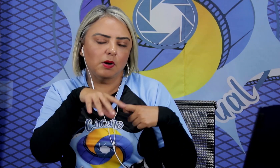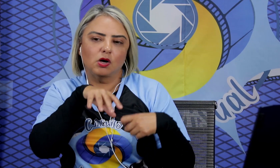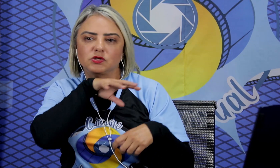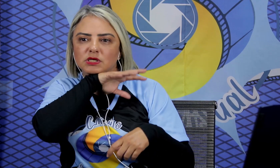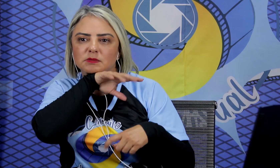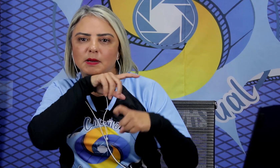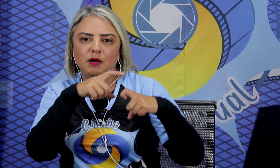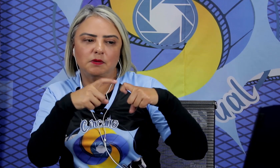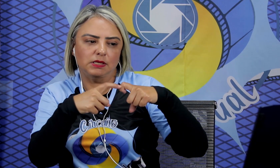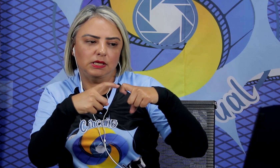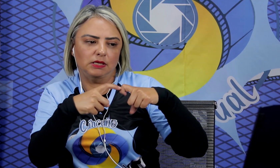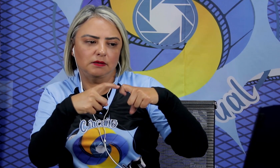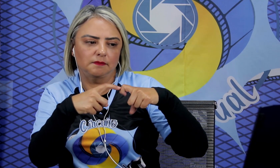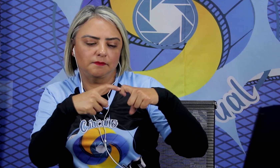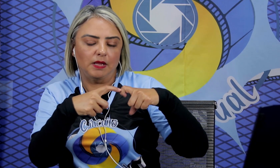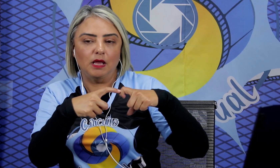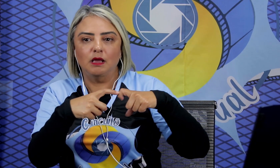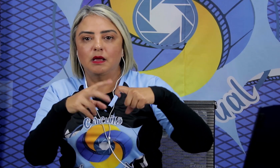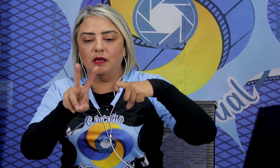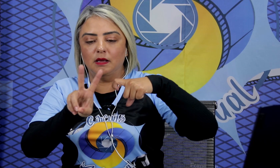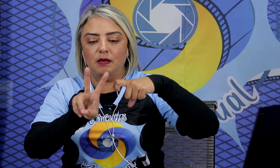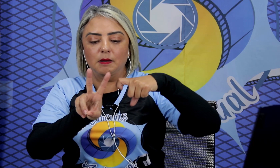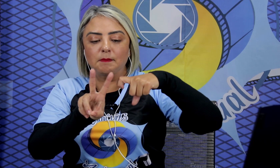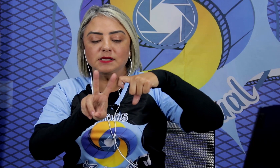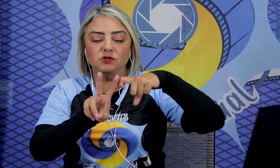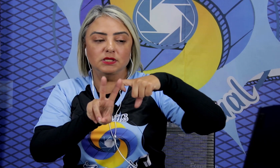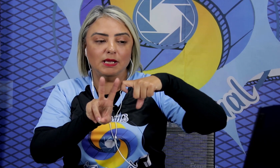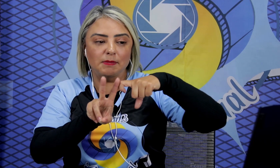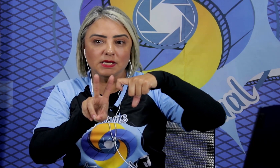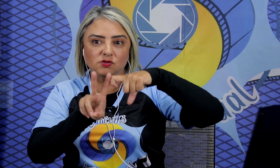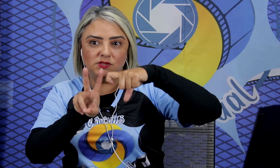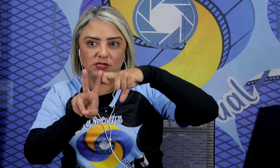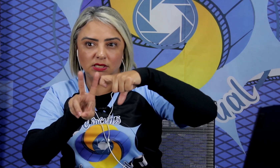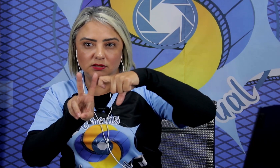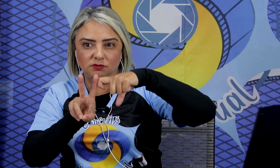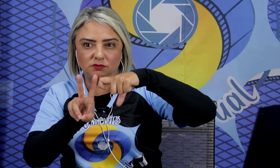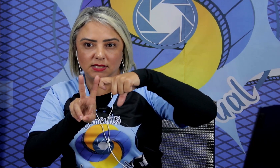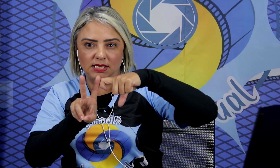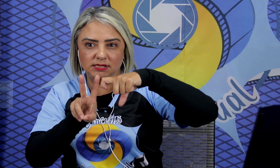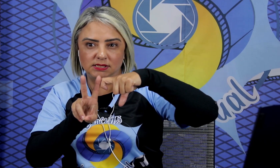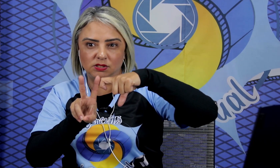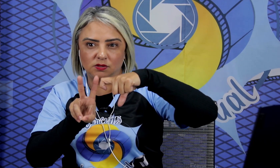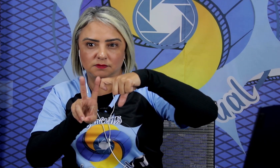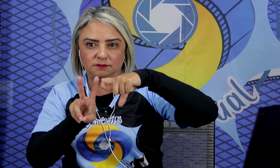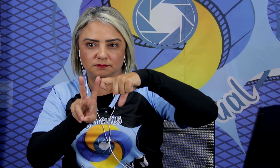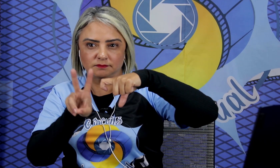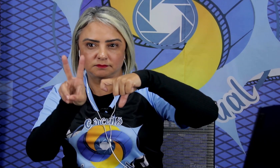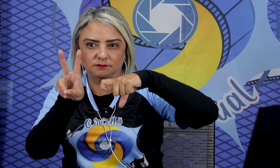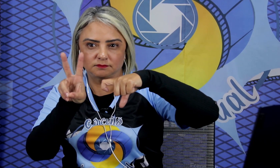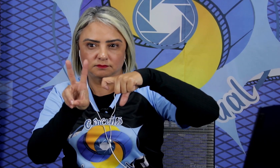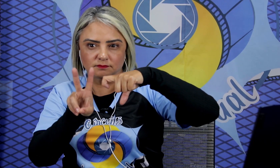Pode animal aqui. Mas o que tá mais usando é assim, ó.